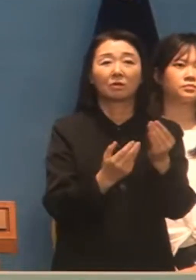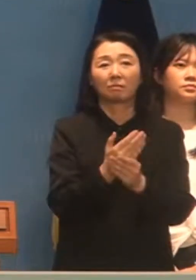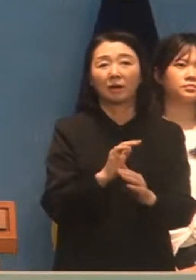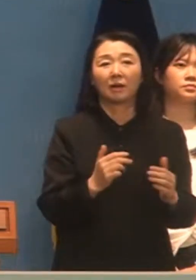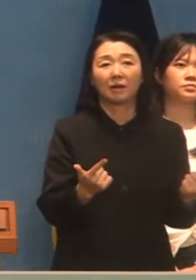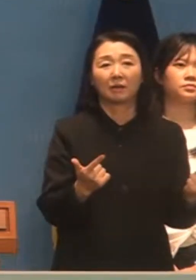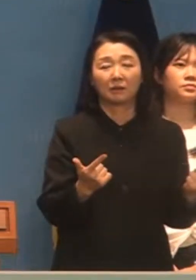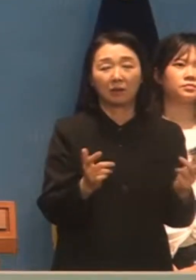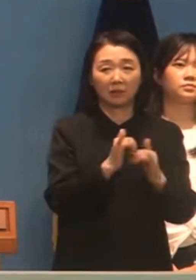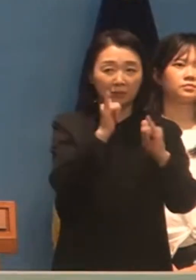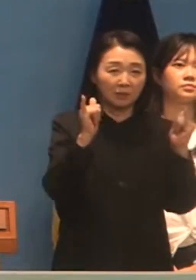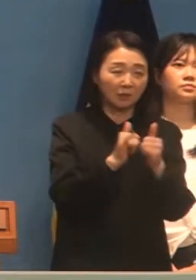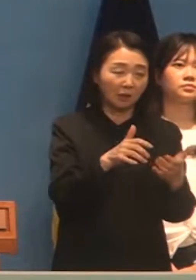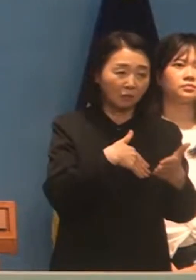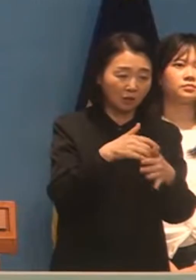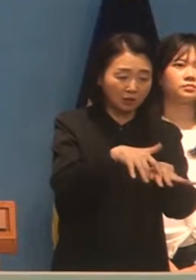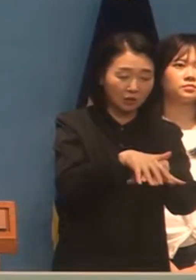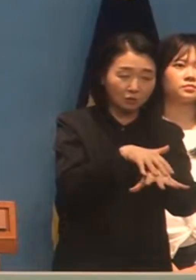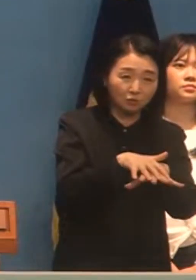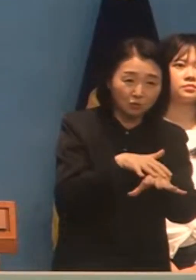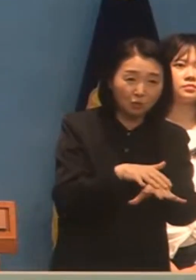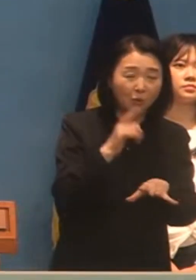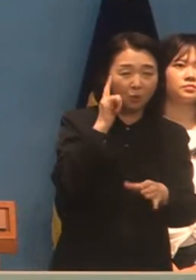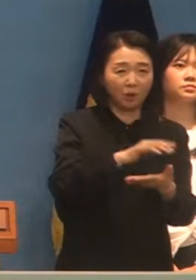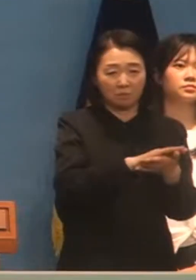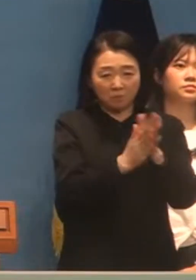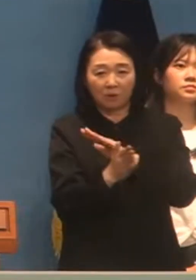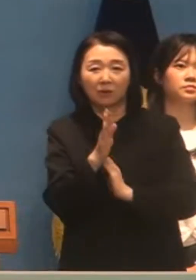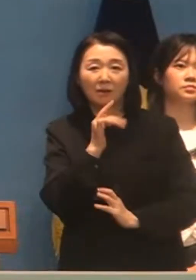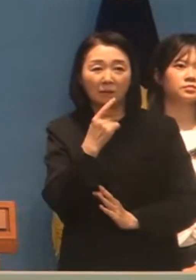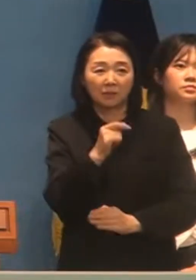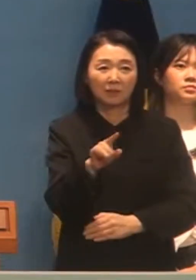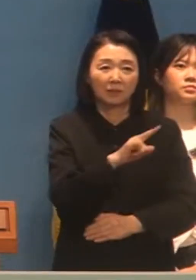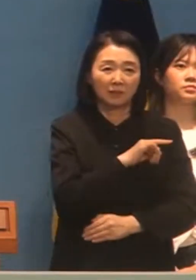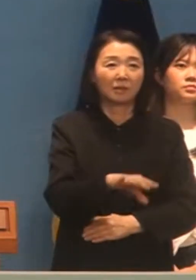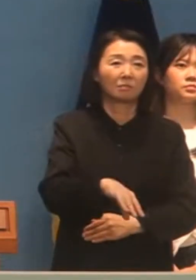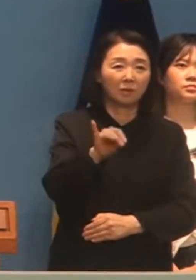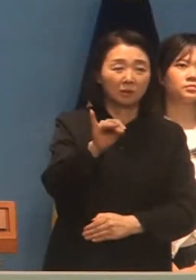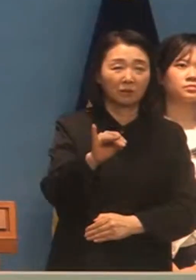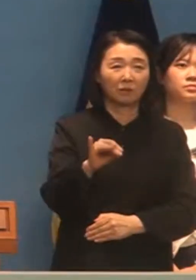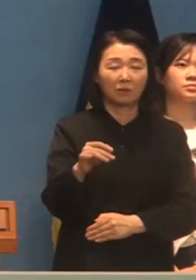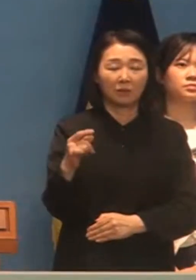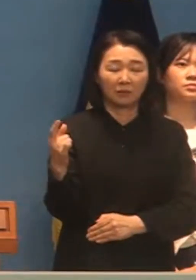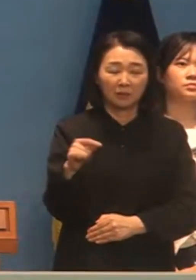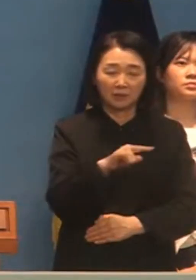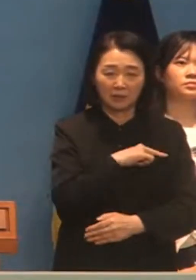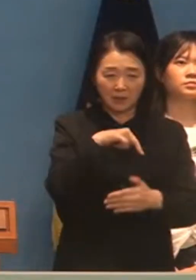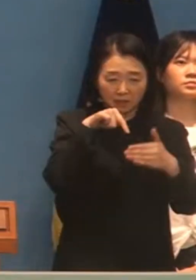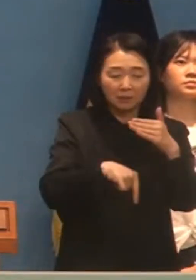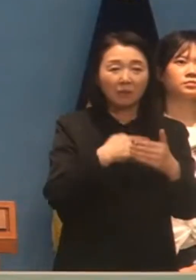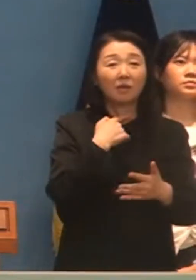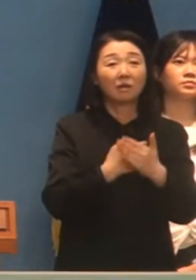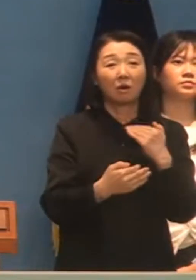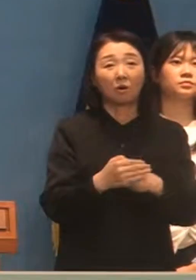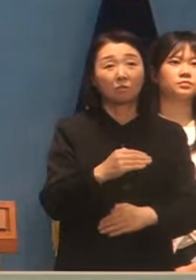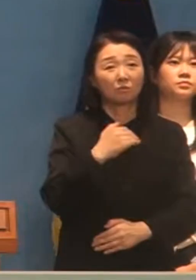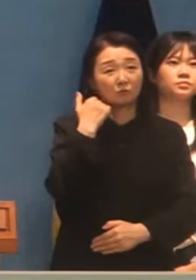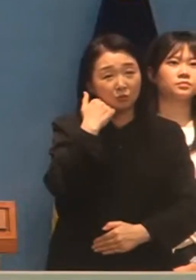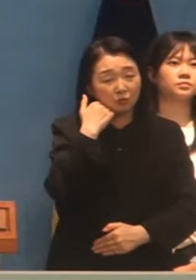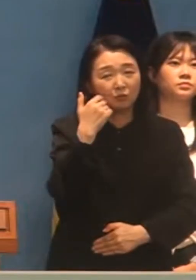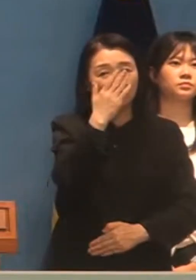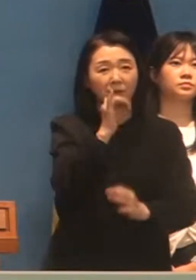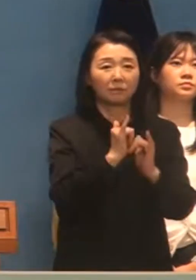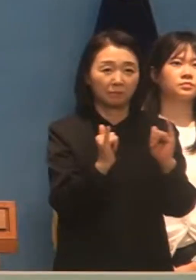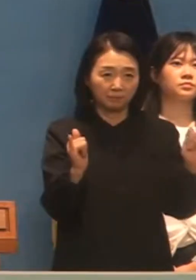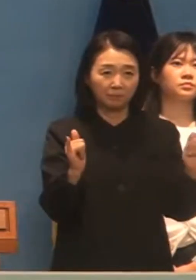아니라 사회의 불안정한 구조와 급격한 변화를 가장 먼저 그리고 가장 깊게 경험하는 세대가 바로